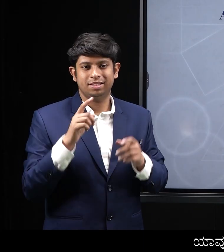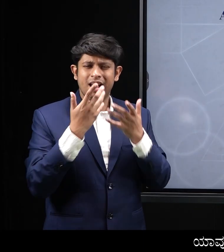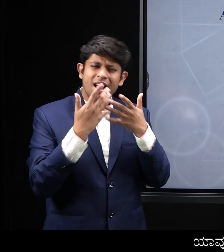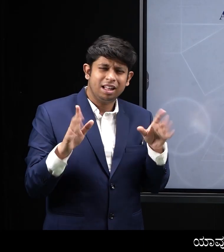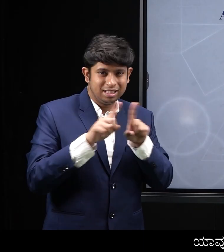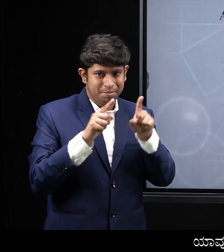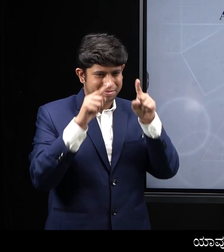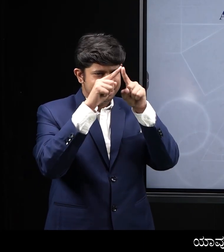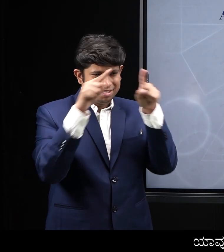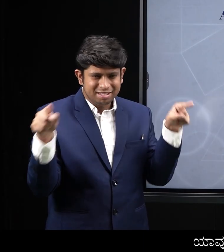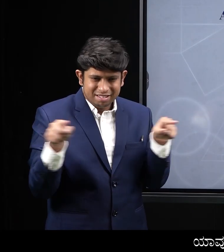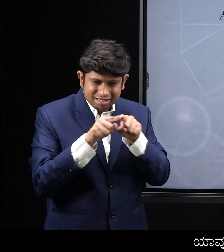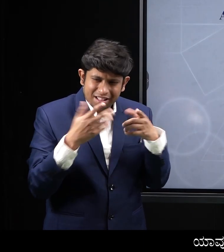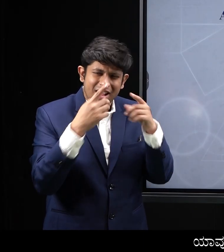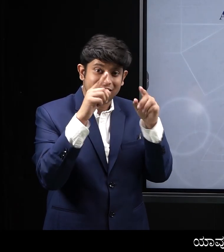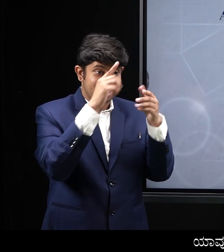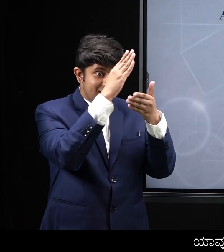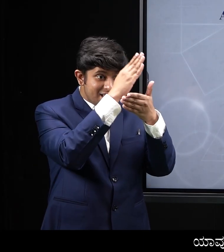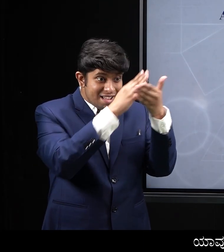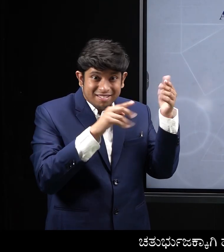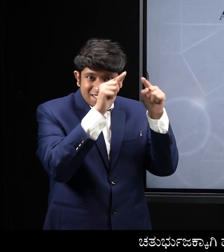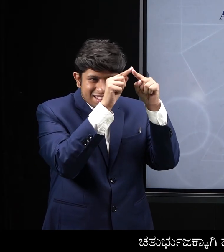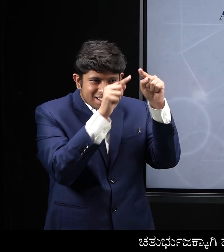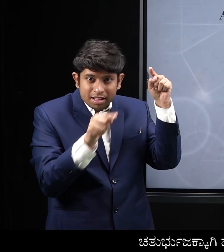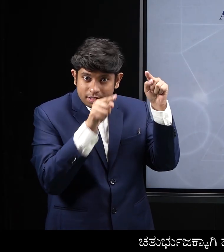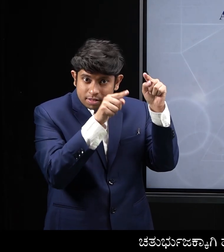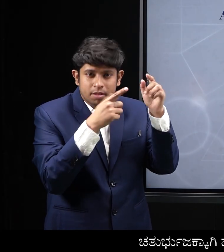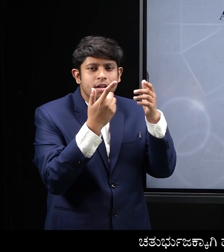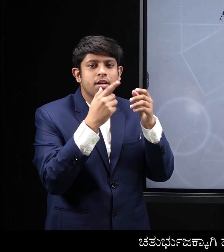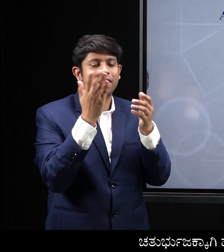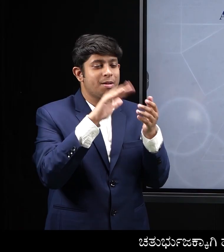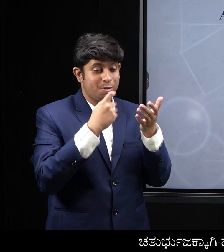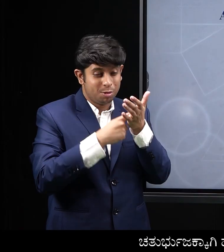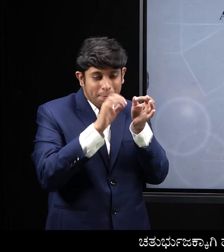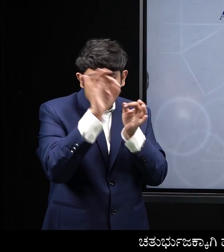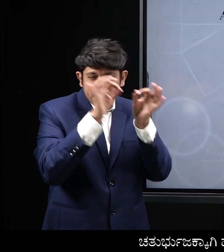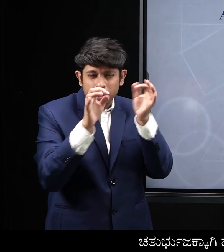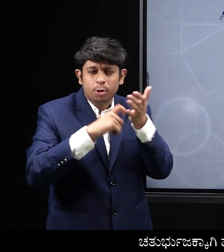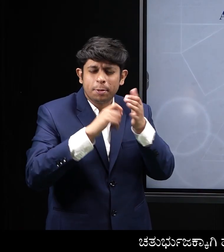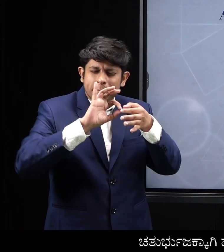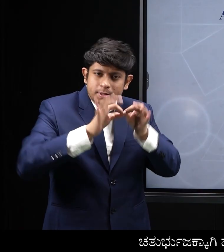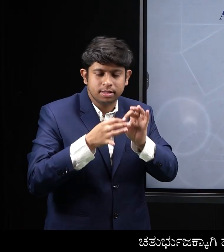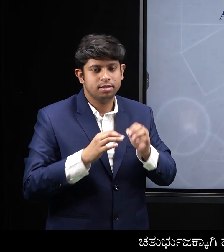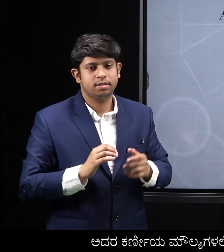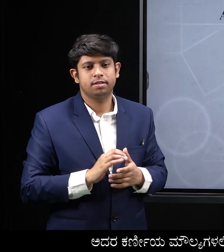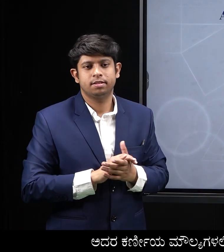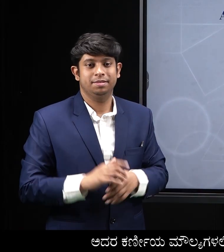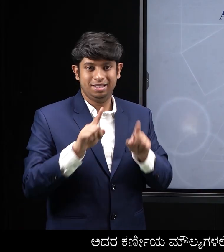ಯಾವುದೇ ಬಹುಭುಜಾಕೃತಿಯ ಪ್ರದೇಶ ಚತುರ್ಭುಜಕ್ಕೆ ಹೆರಾನ್ ಸೂತ್ರವನ್ನು ಬಳಸುವುದರ ಮೂಲಕ ಅದರ